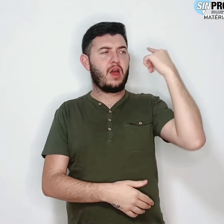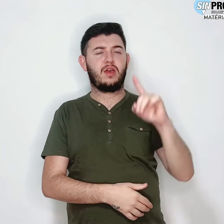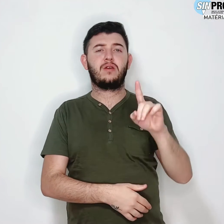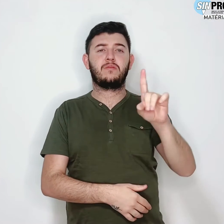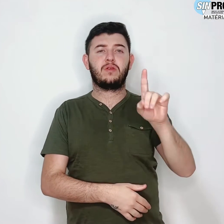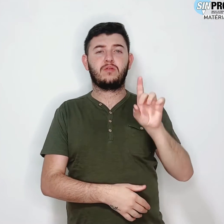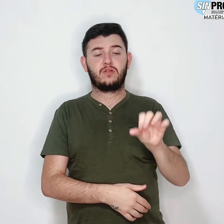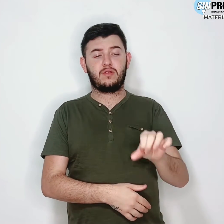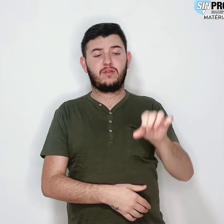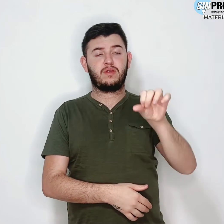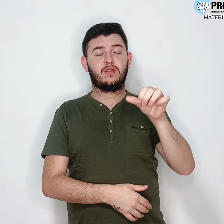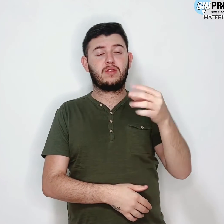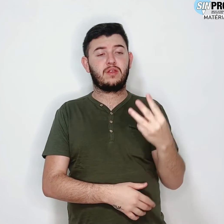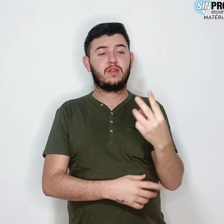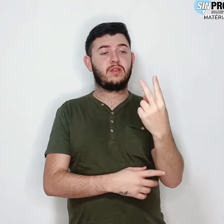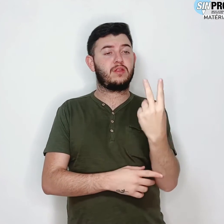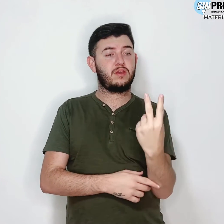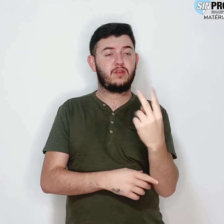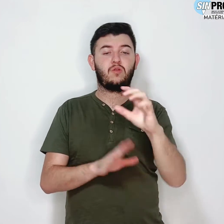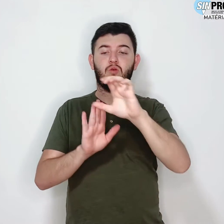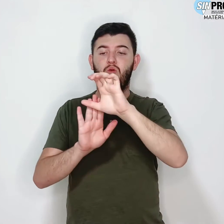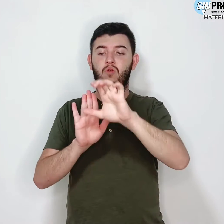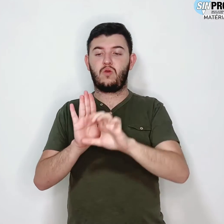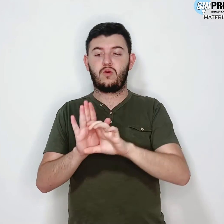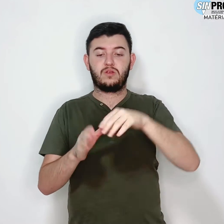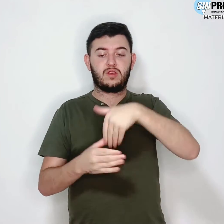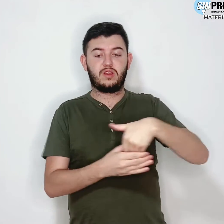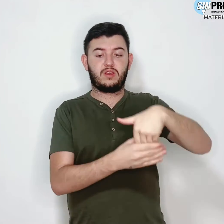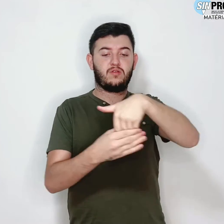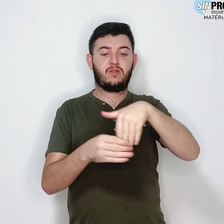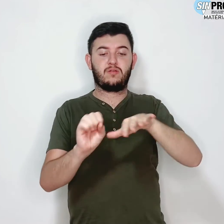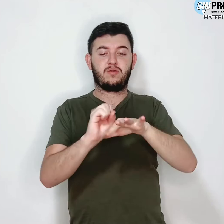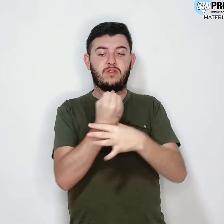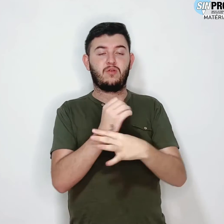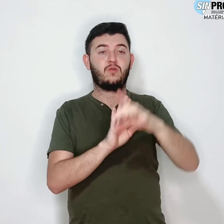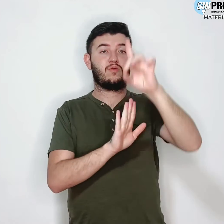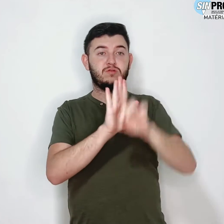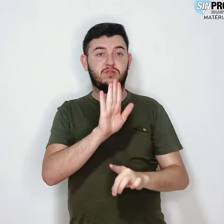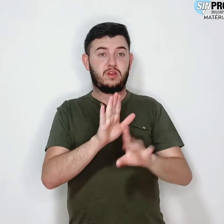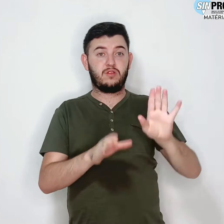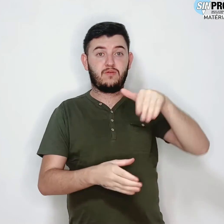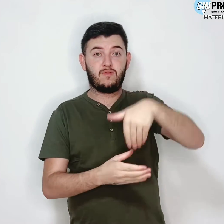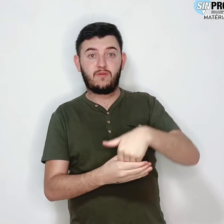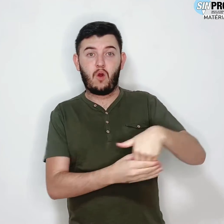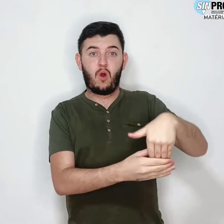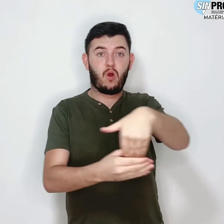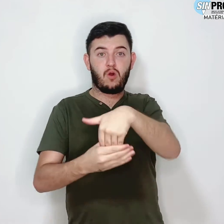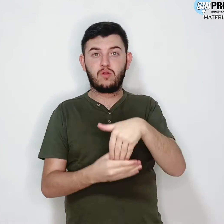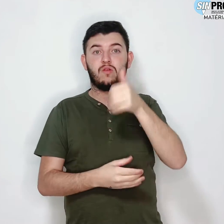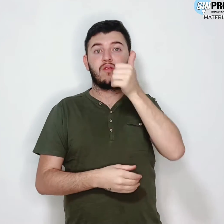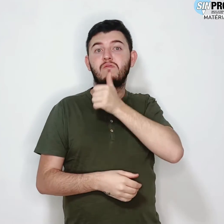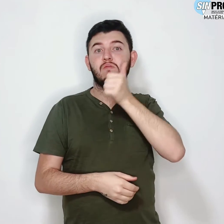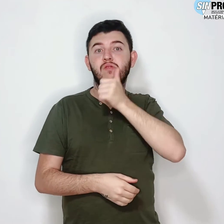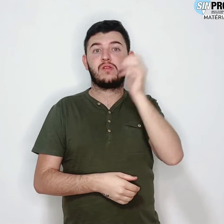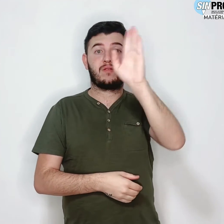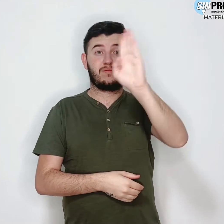Código Eleitoral assegurou o direito ao voto às brasileiras. Para comemorar essa